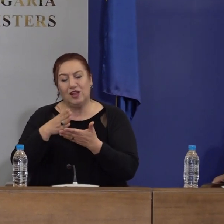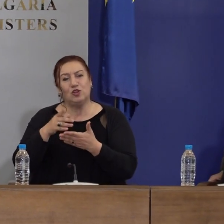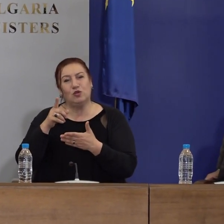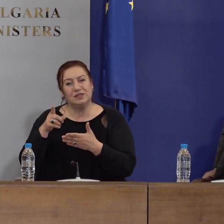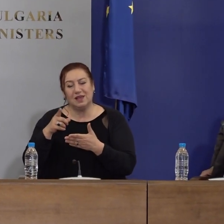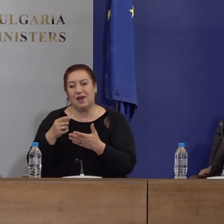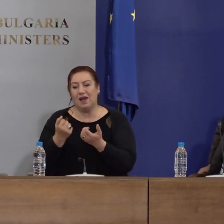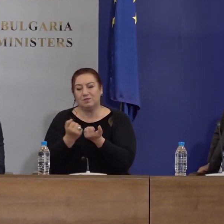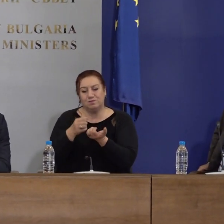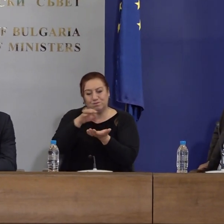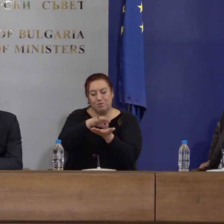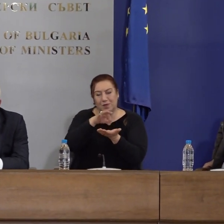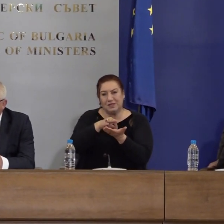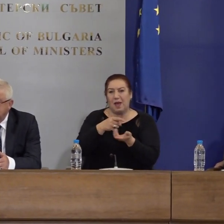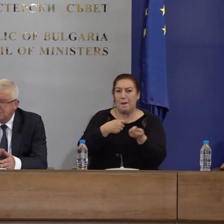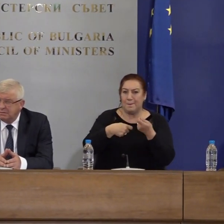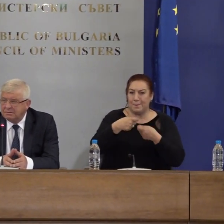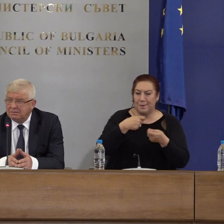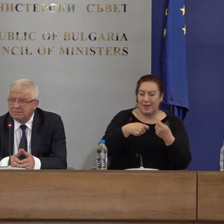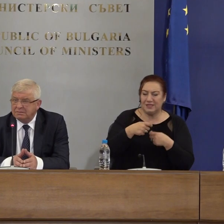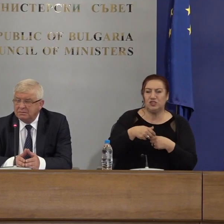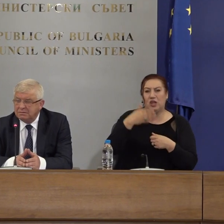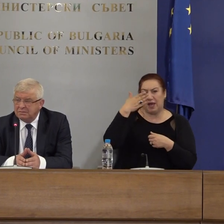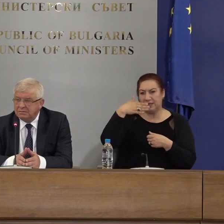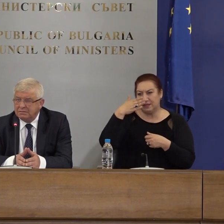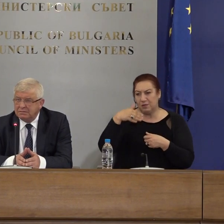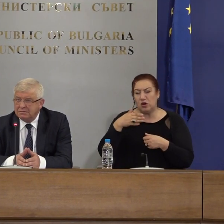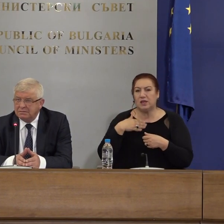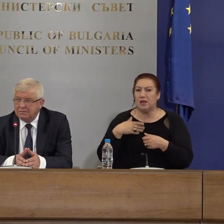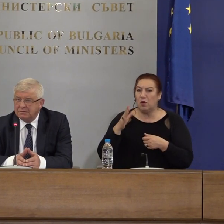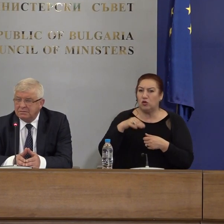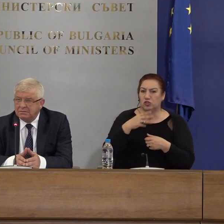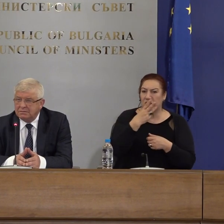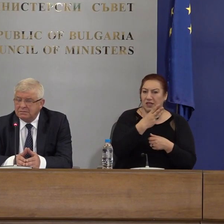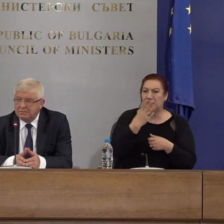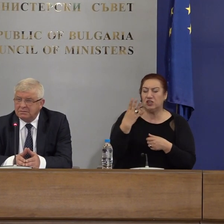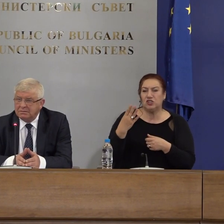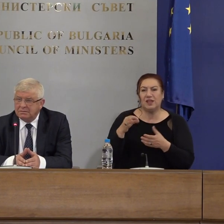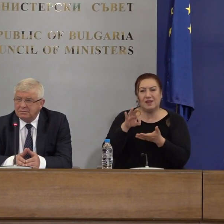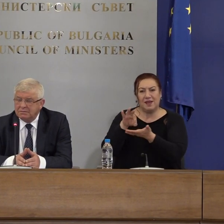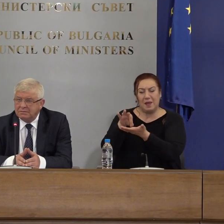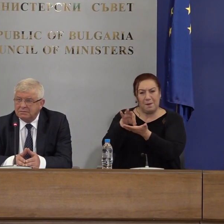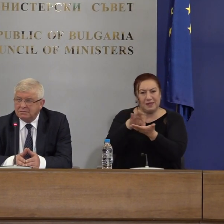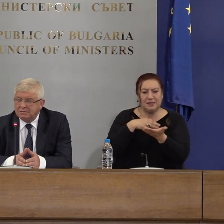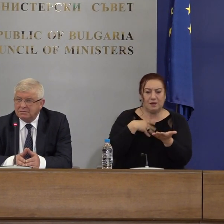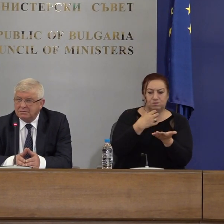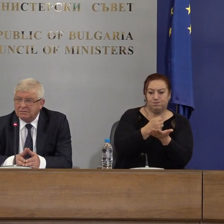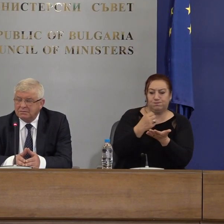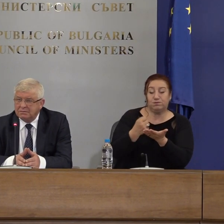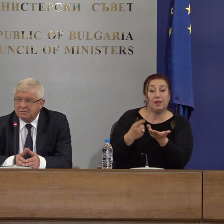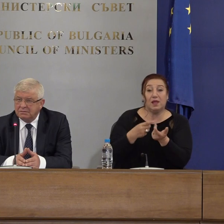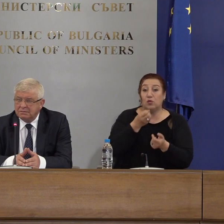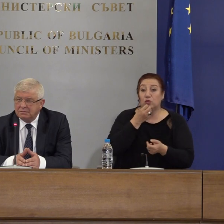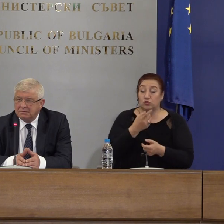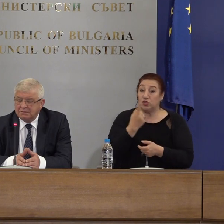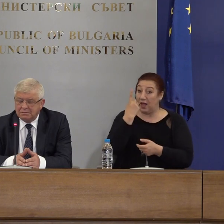в Пазарджишко, Смолянско, има още 3-4 места, в които има сгрупирани по няколко случая. Едно от тях